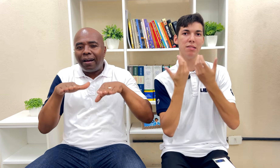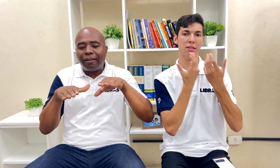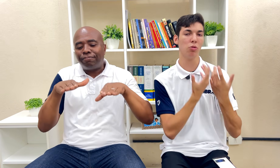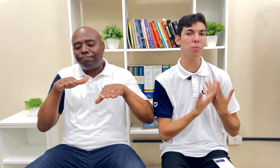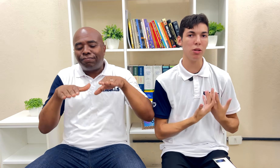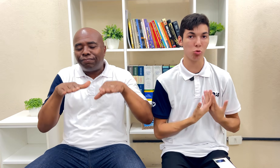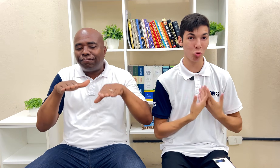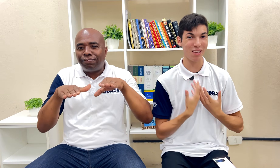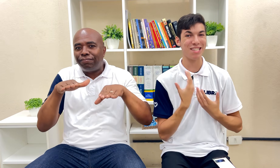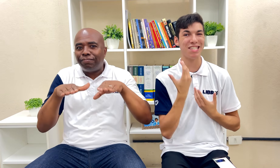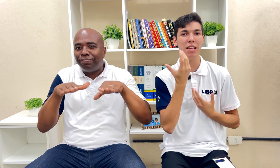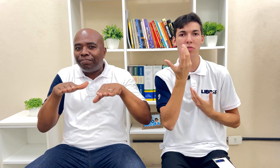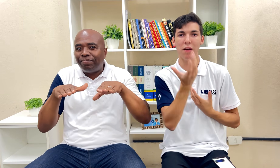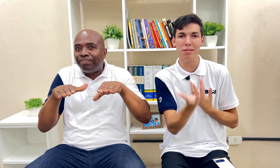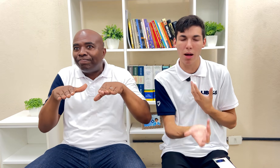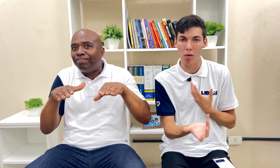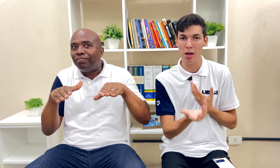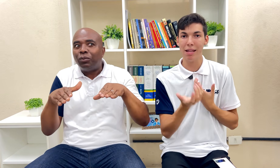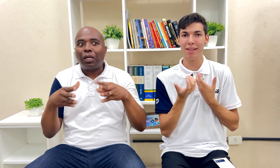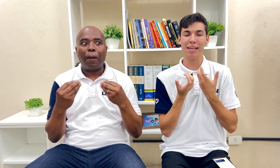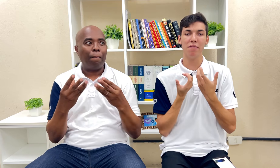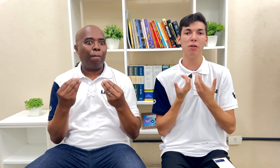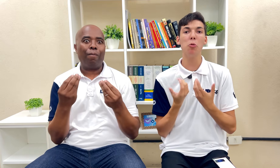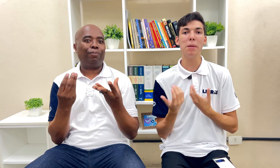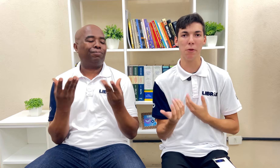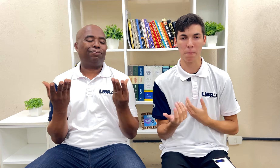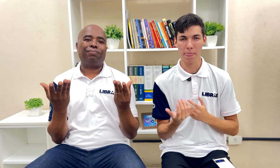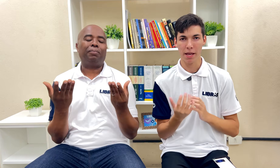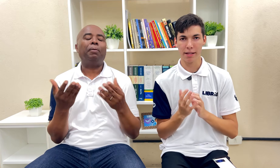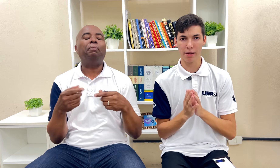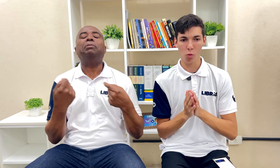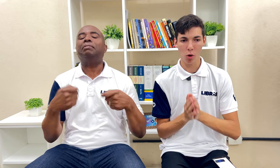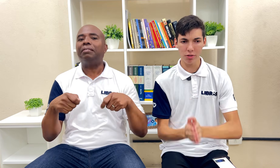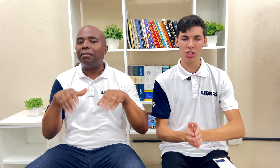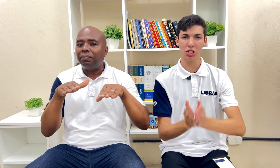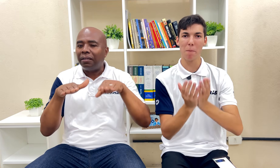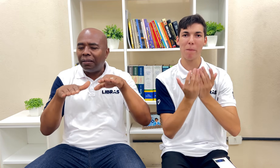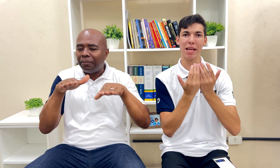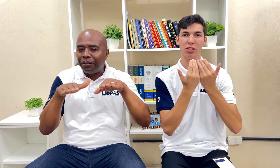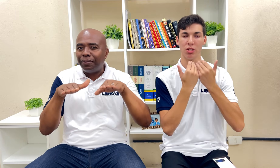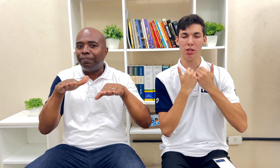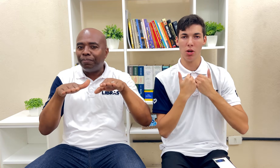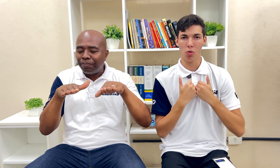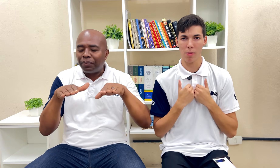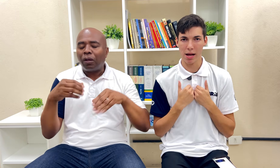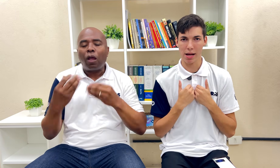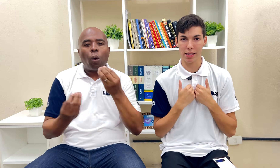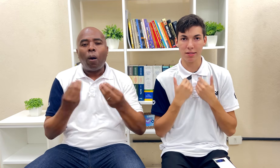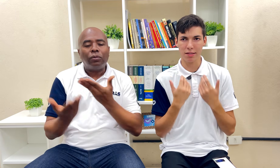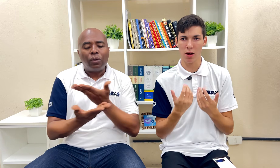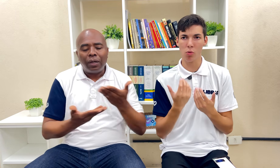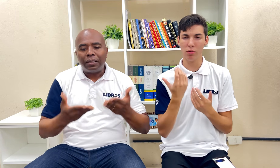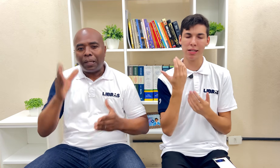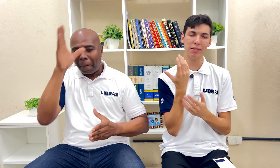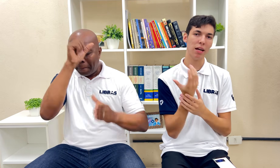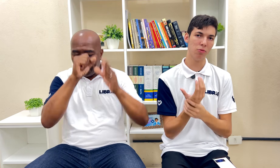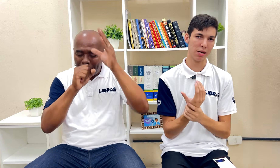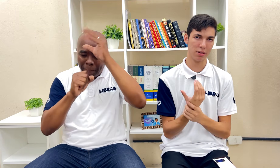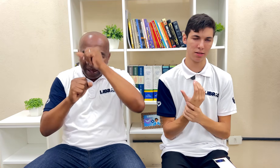tem domínio, tudo em excesso faz mal. Tem que haver domínio. Então, quando a gente aprende uma canção, quando é cantada uma canção